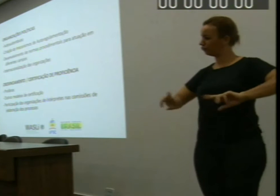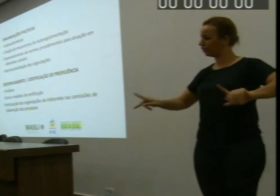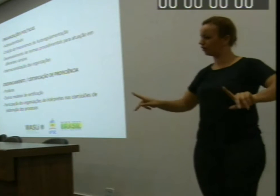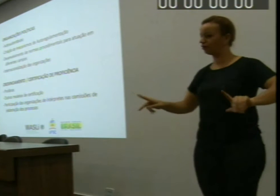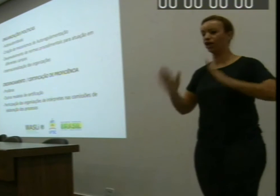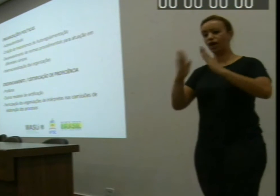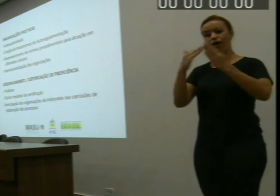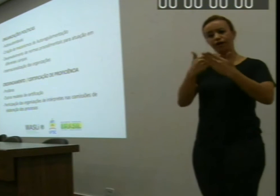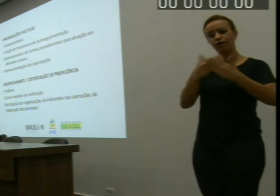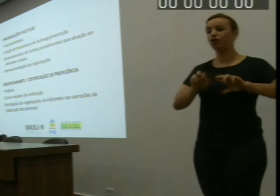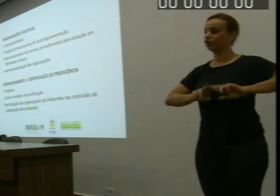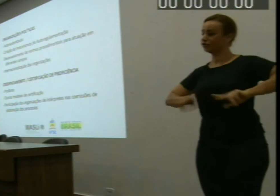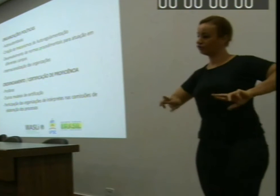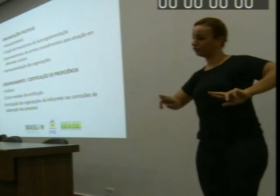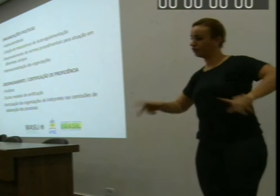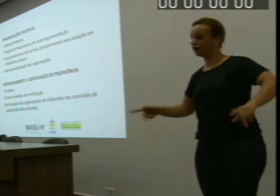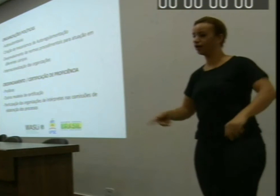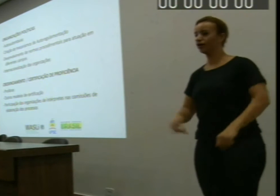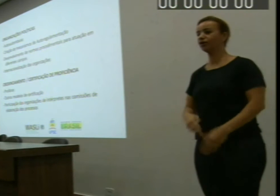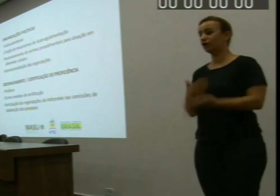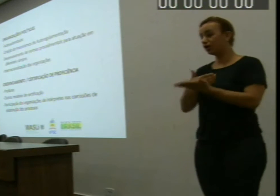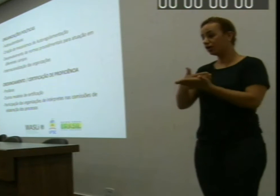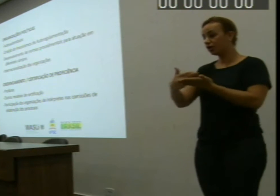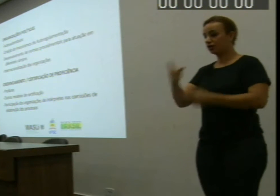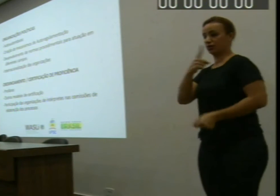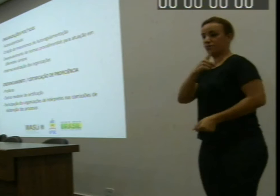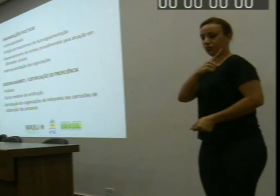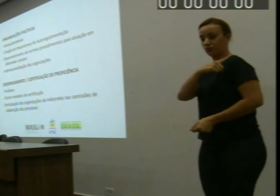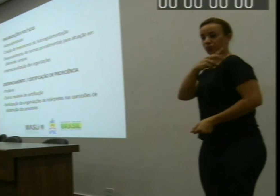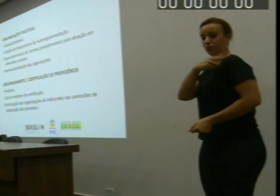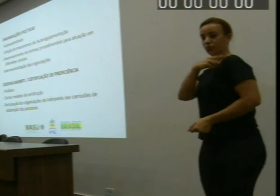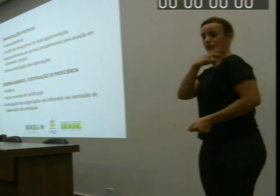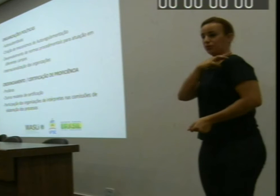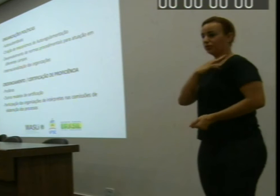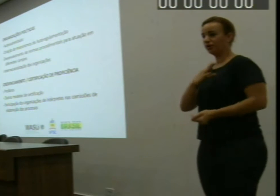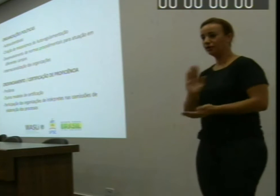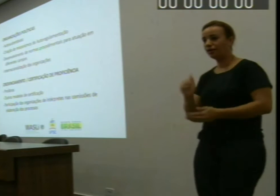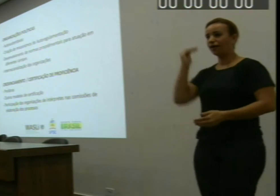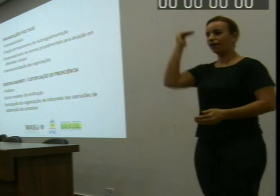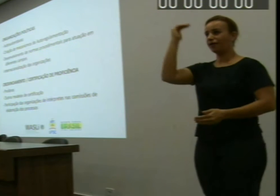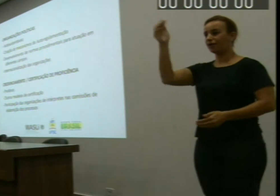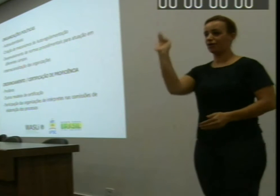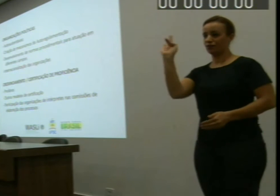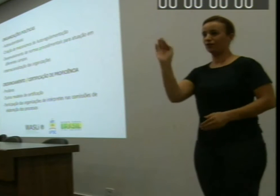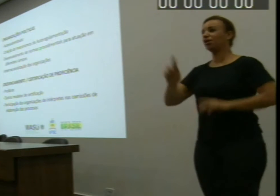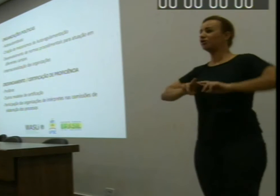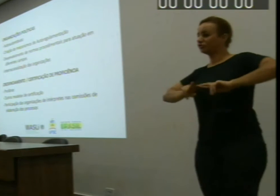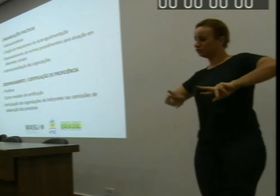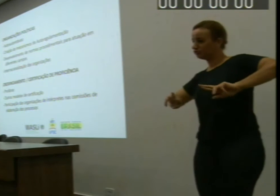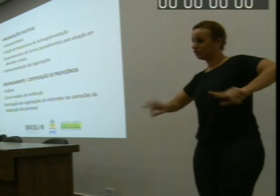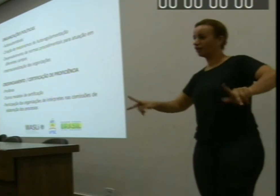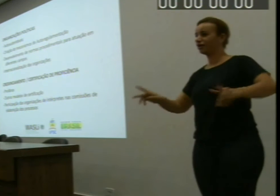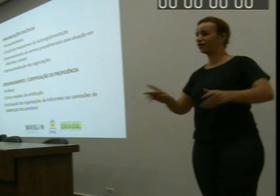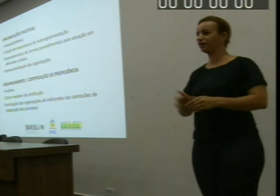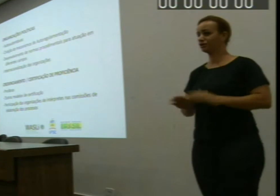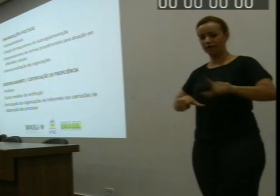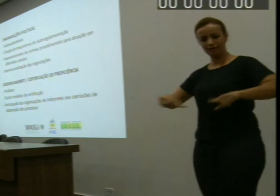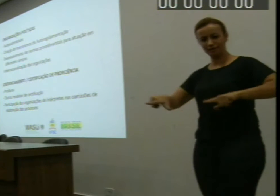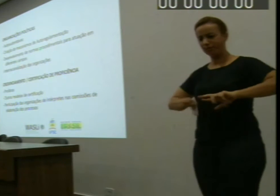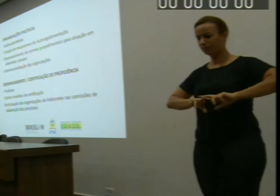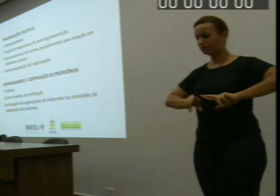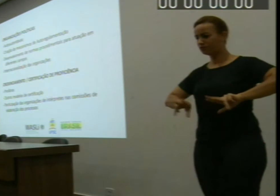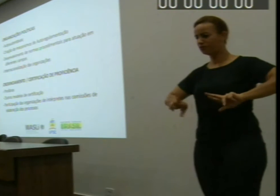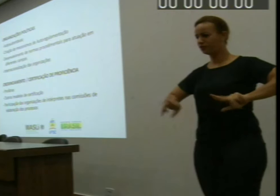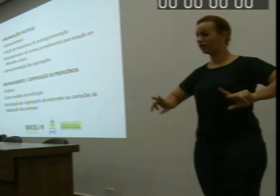aula interpretando séries iniciais do Ensino Fundamental médio ou até superior também realiza são trabalhos diferentes